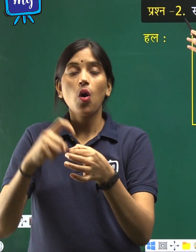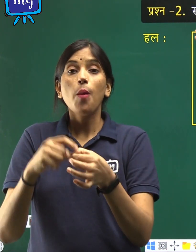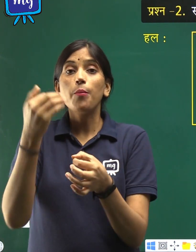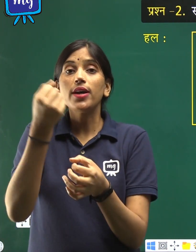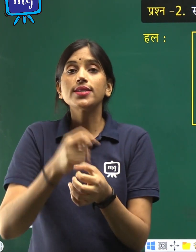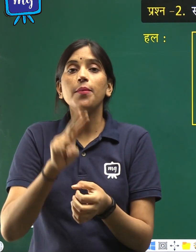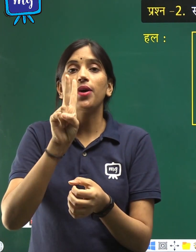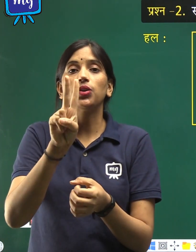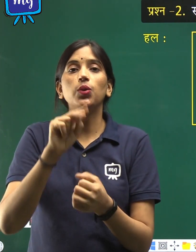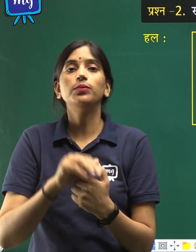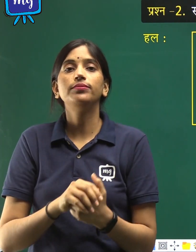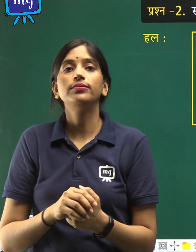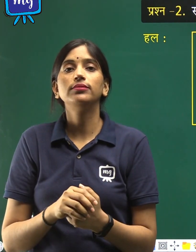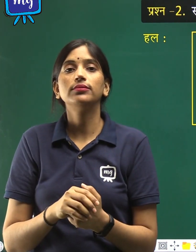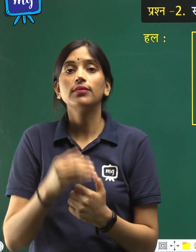नंबर 2,